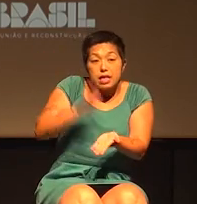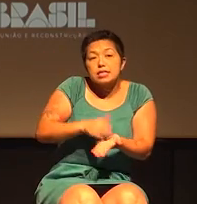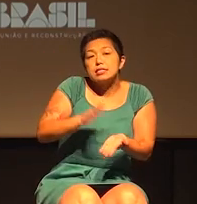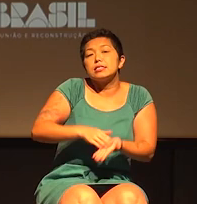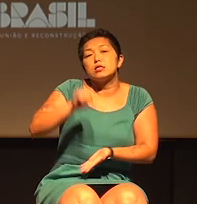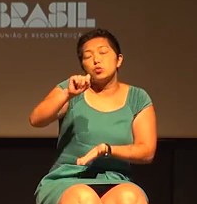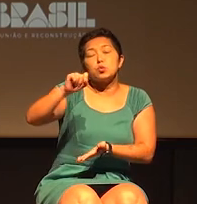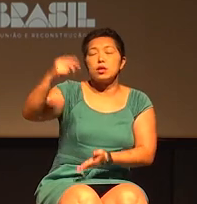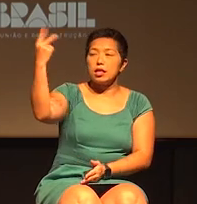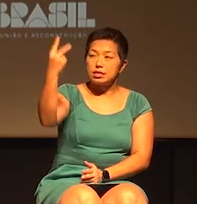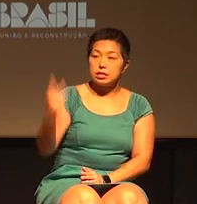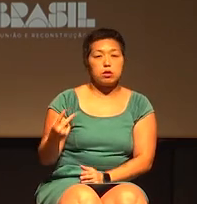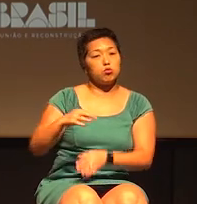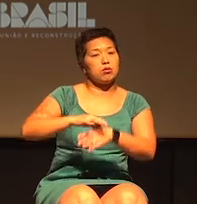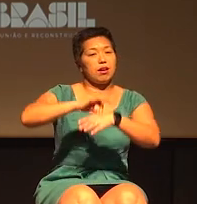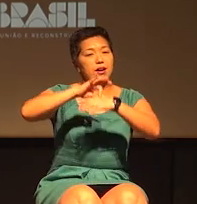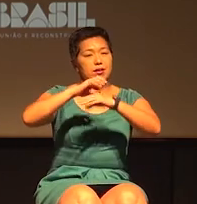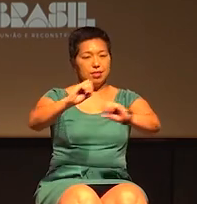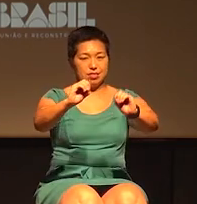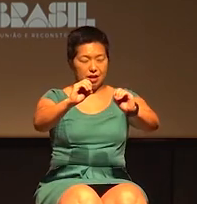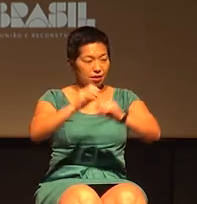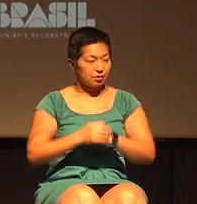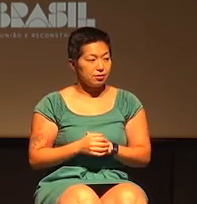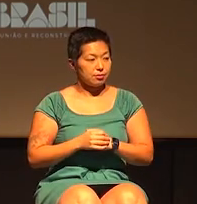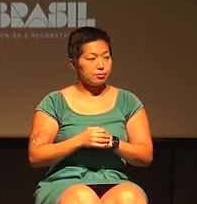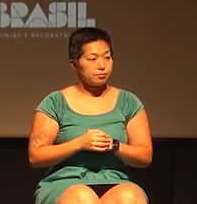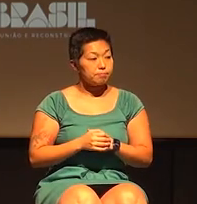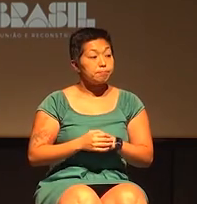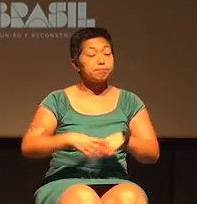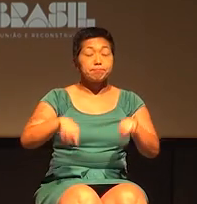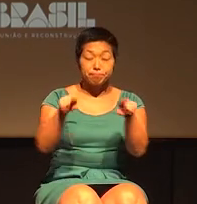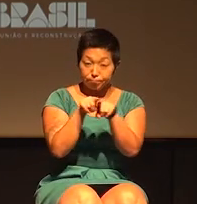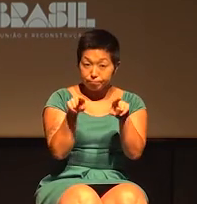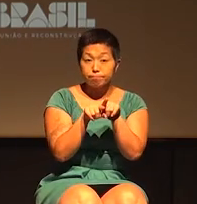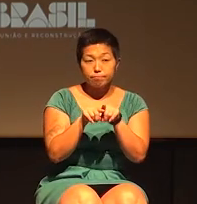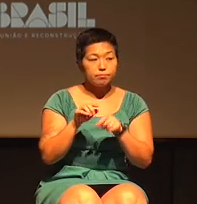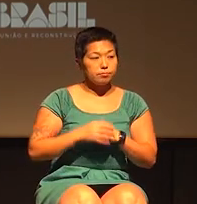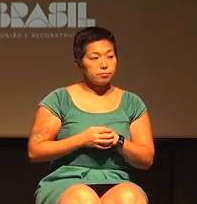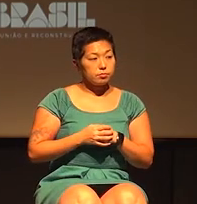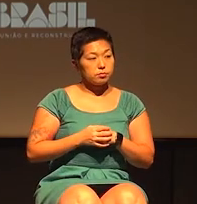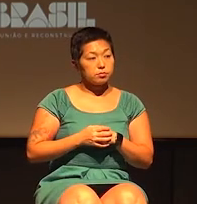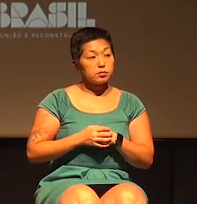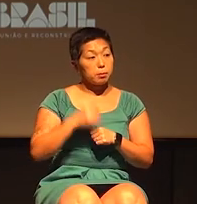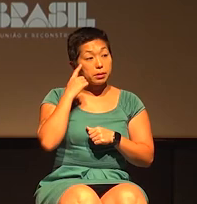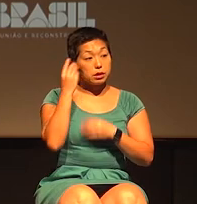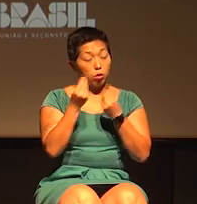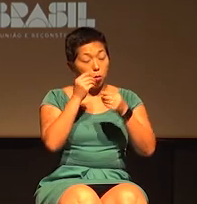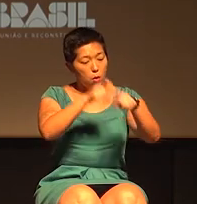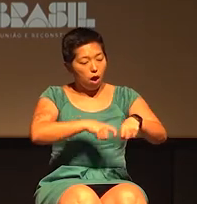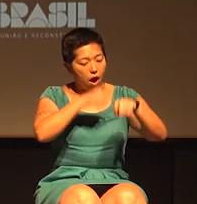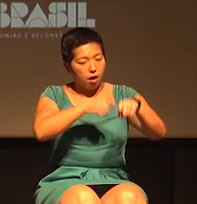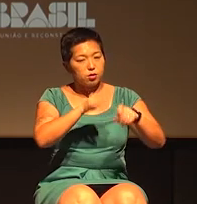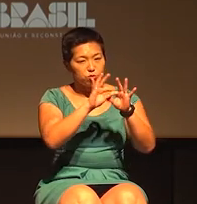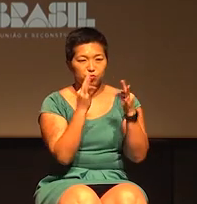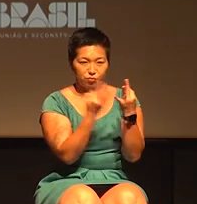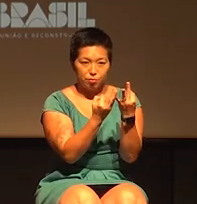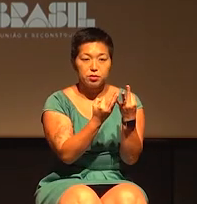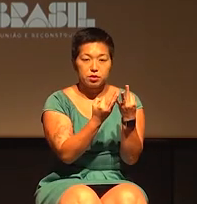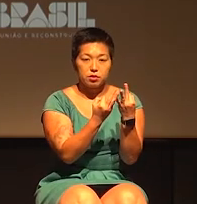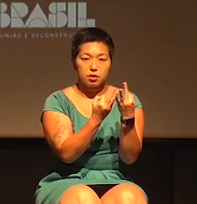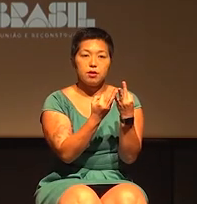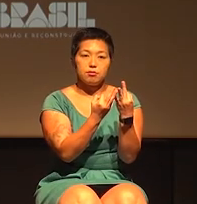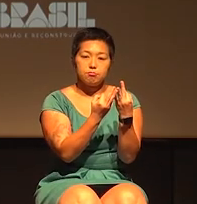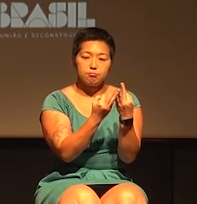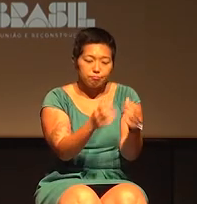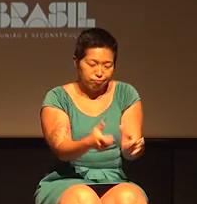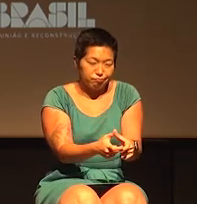segunda sem carne Ó Eduardo Jorge é é Obrigado também a agricultura familiar né E tem uma boa parte de compra também da